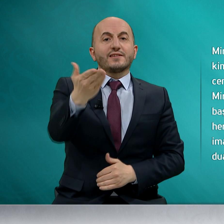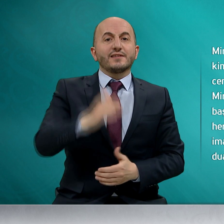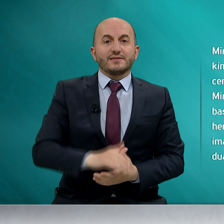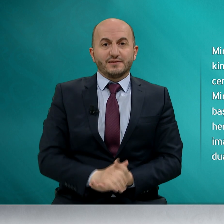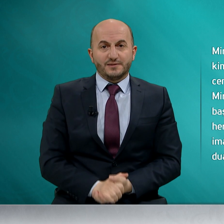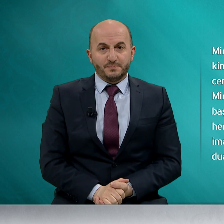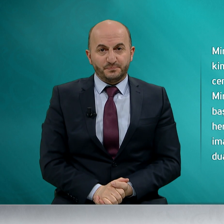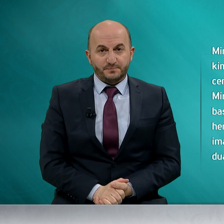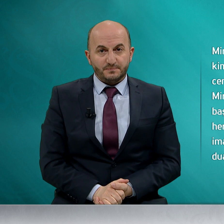müjdesidir.